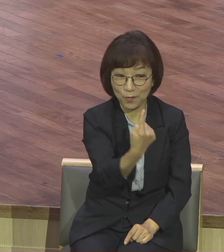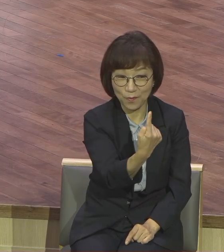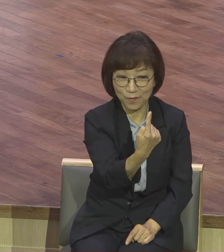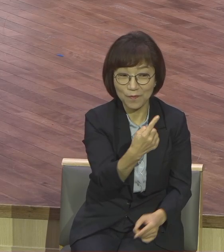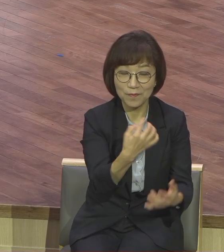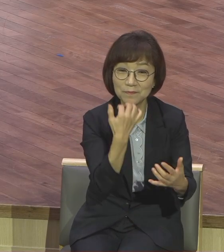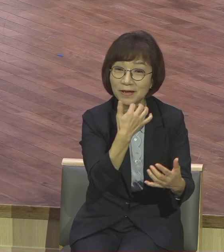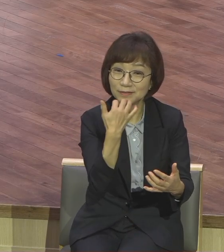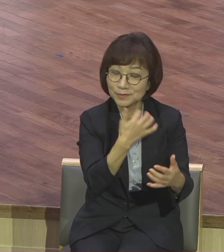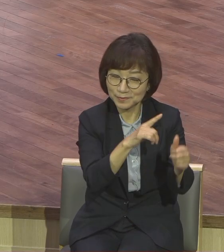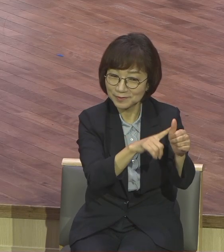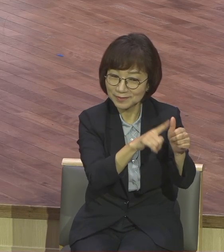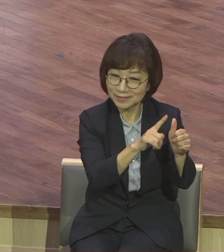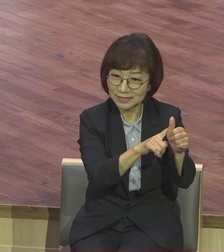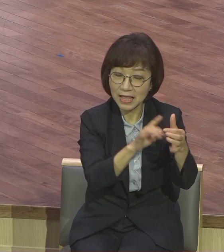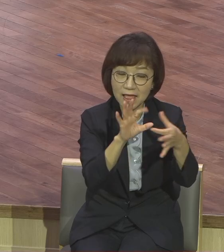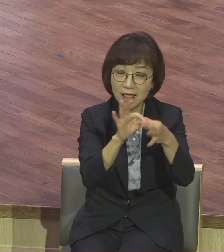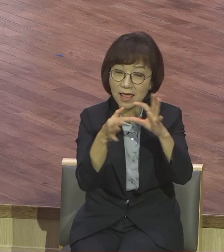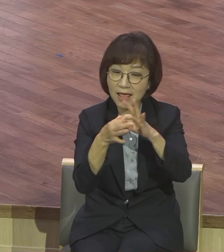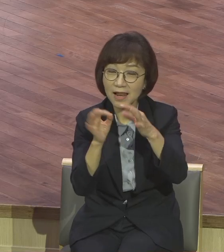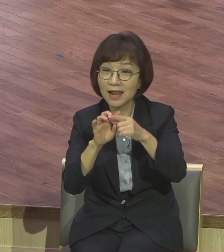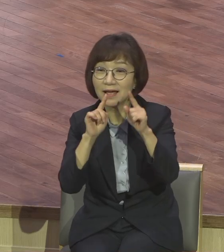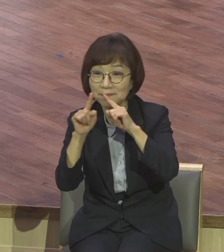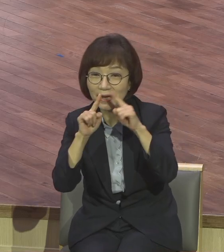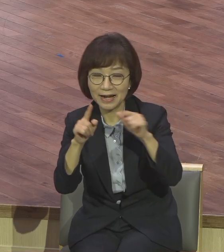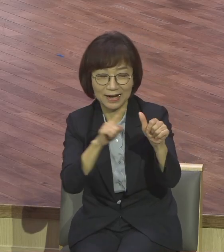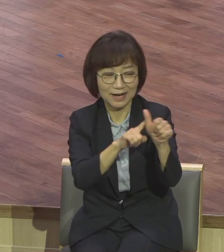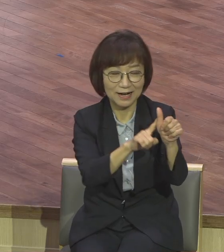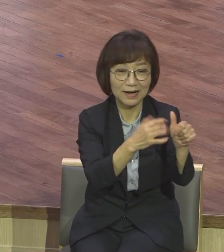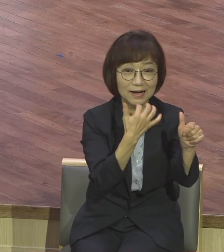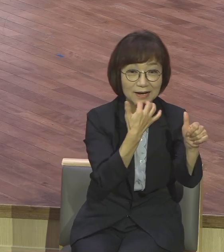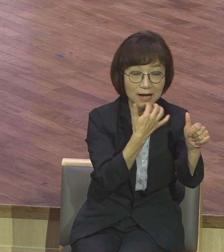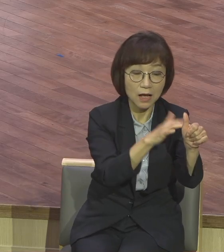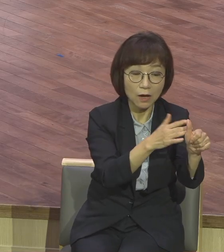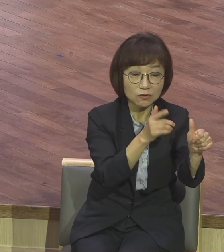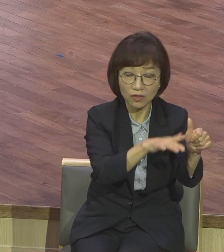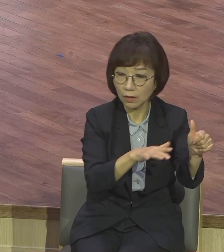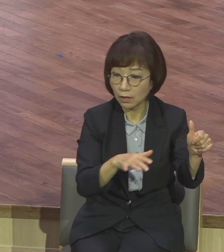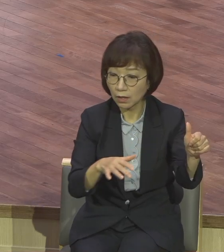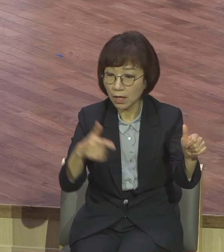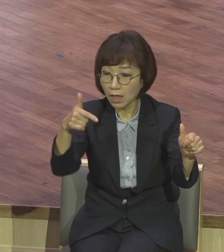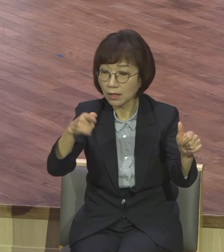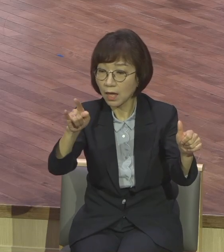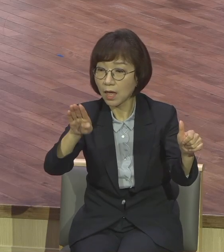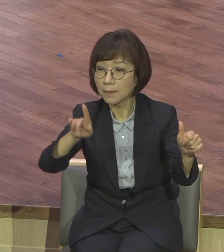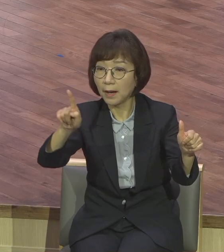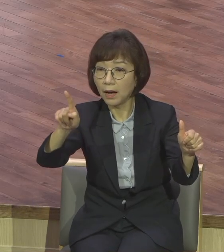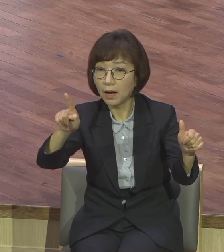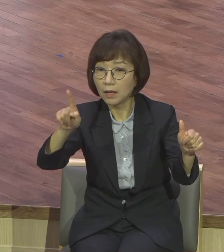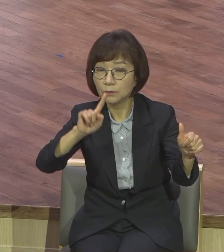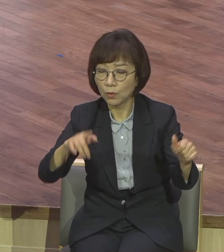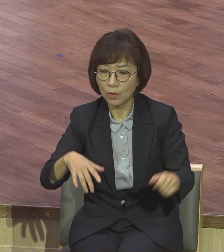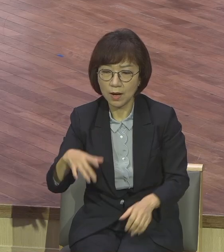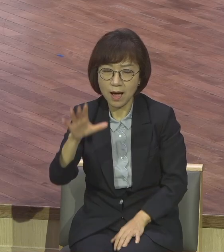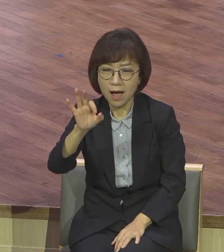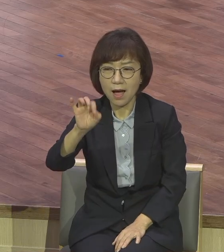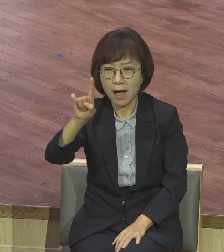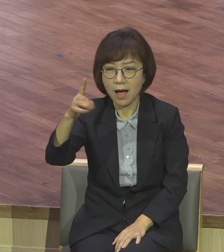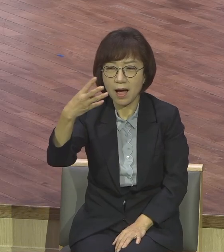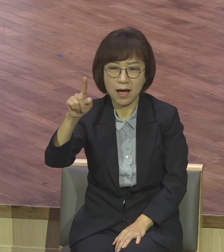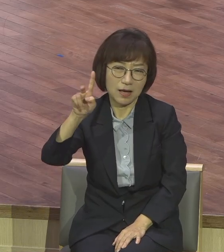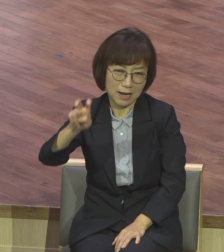그 헬라어로 베드로고, 개바는 아람어예요. 아람어. 그 당시 아람어를 많이 썼습니다.